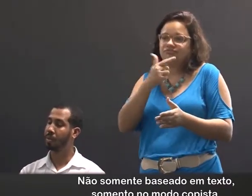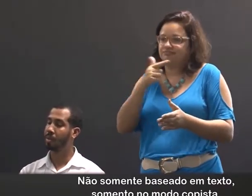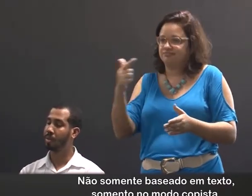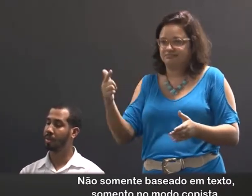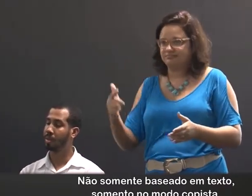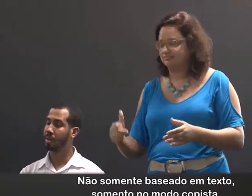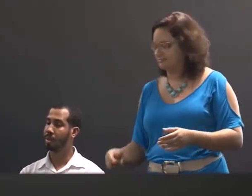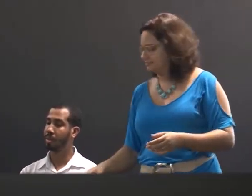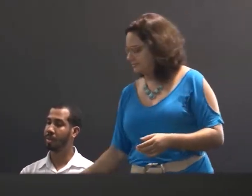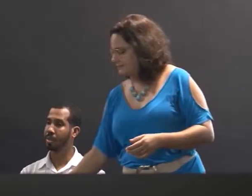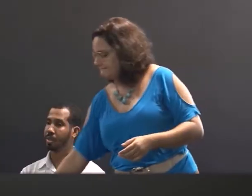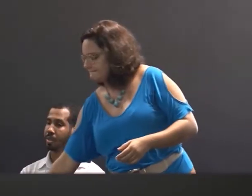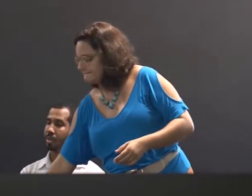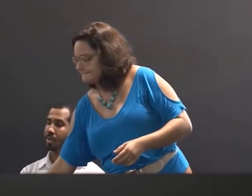copista.